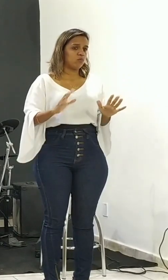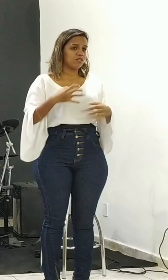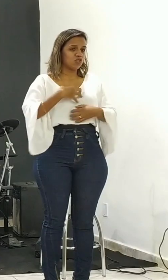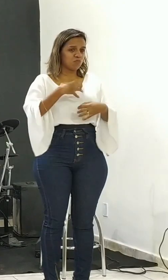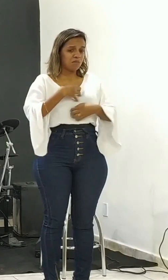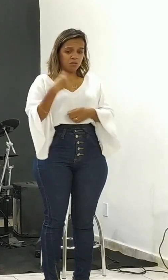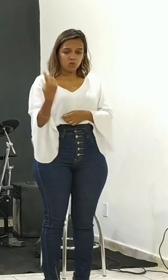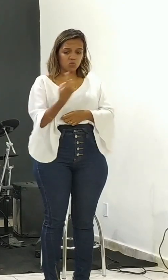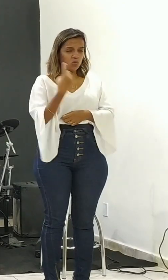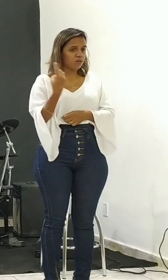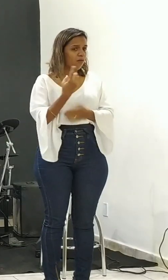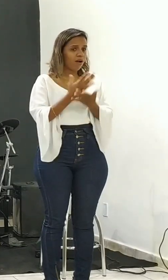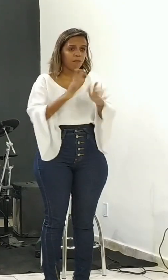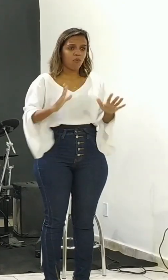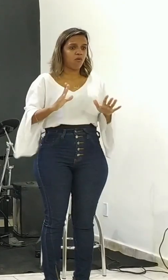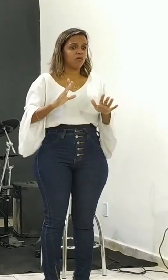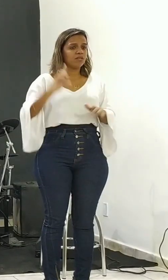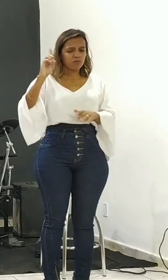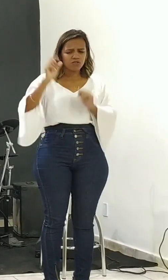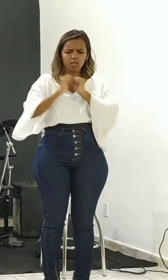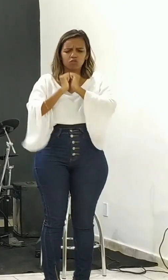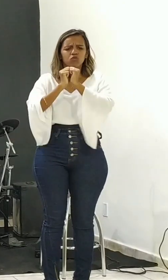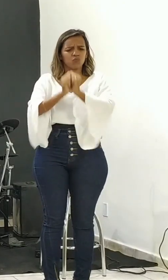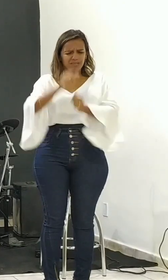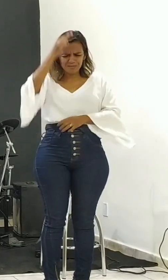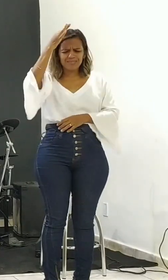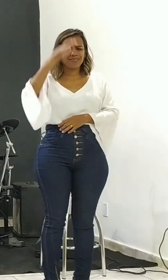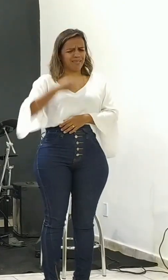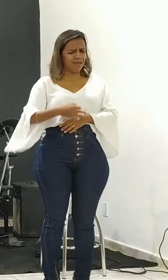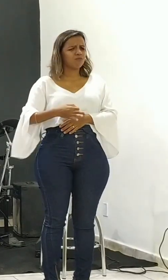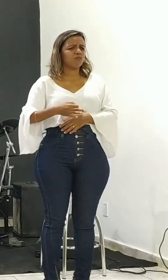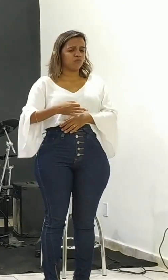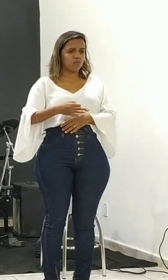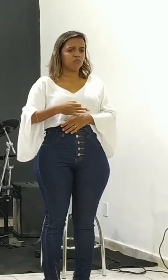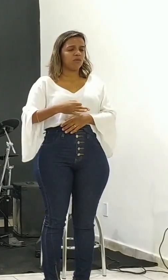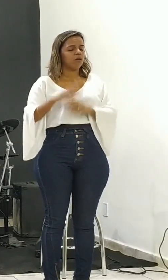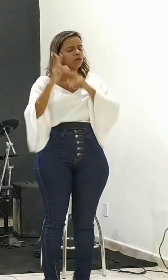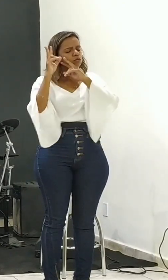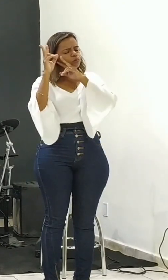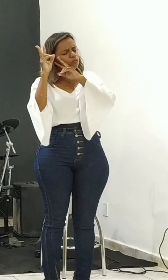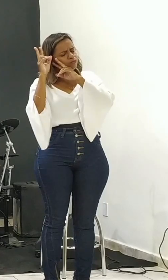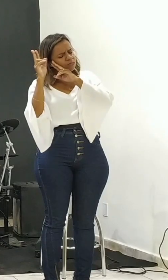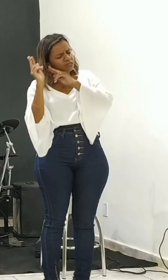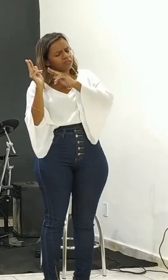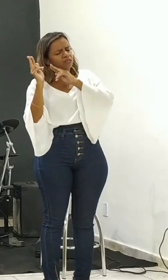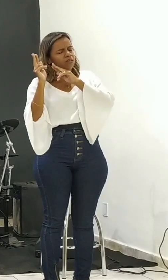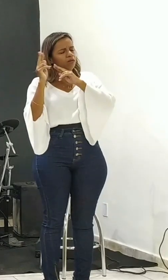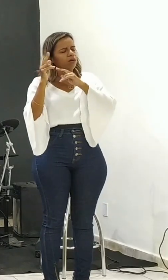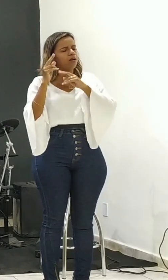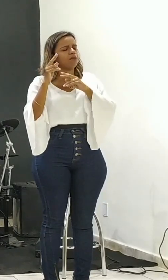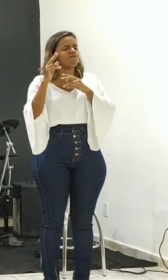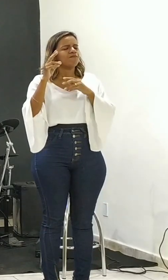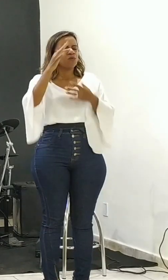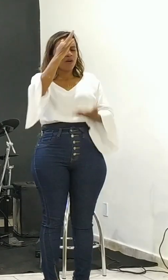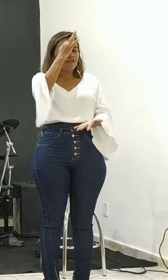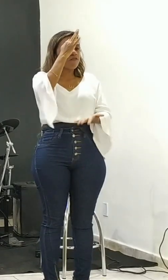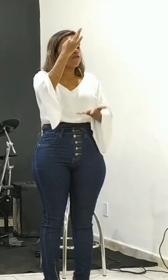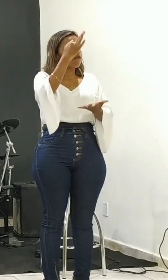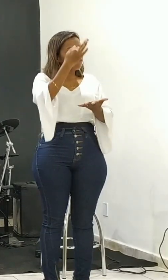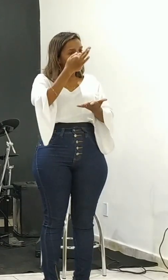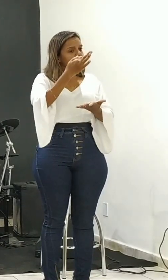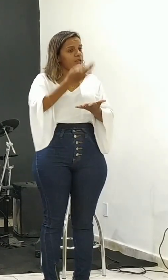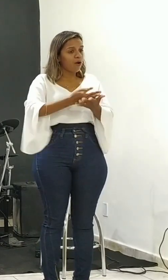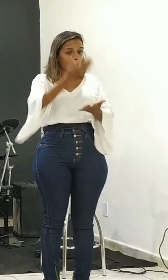Eu falei, Deus está comigo, está tudo certo, vai dar tudo certo. Eu dormi com aquela fé,